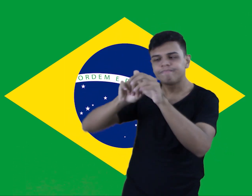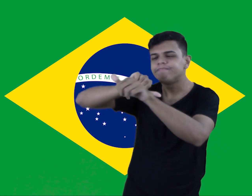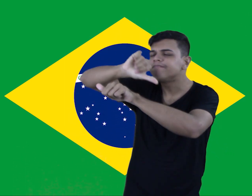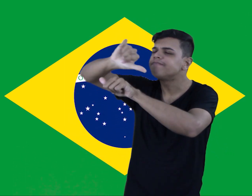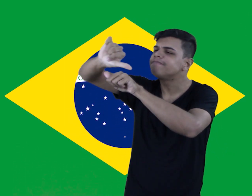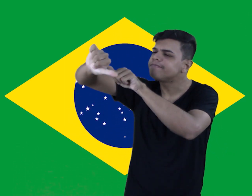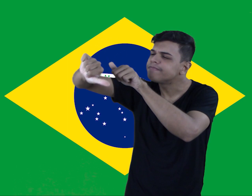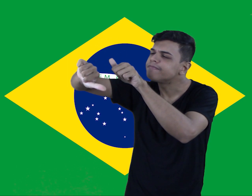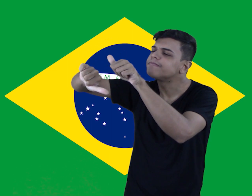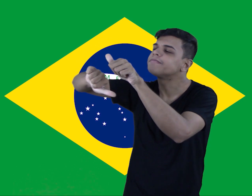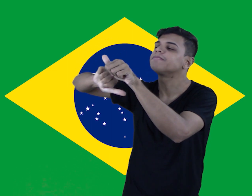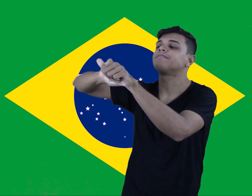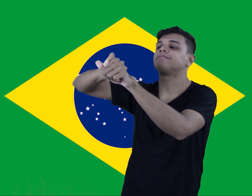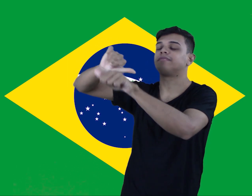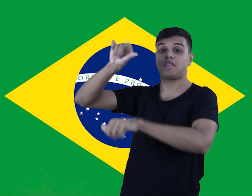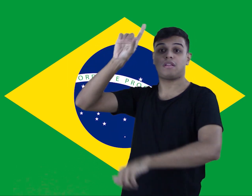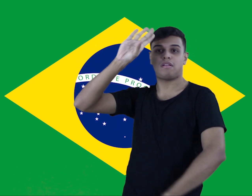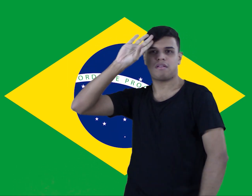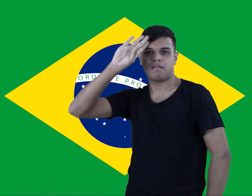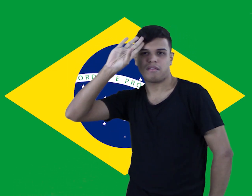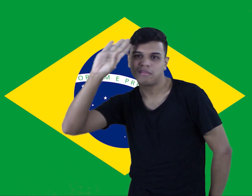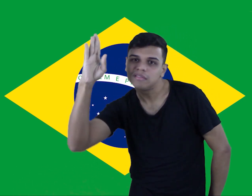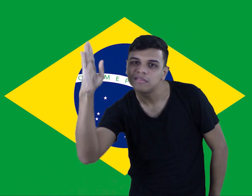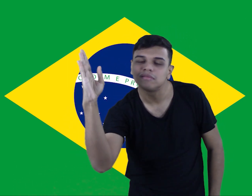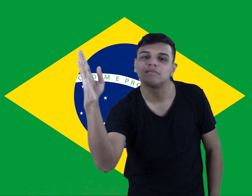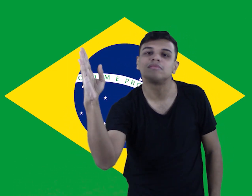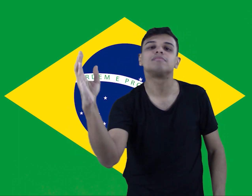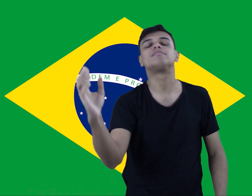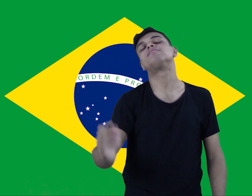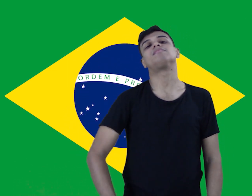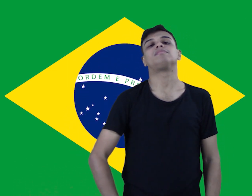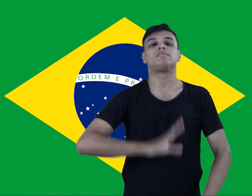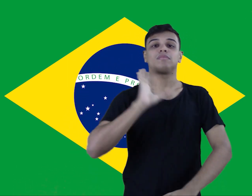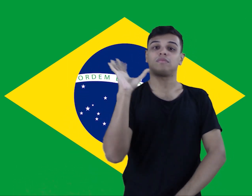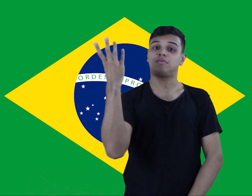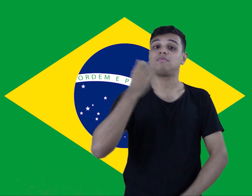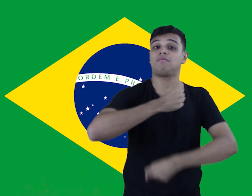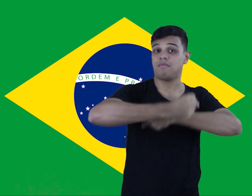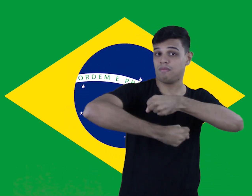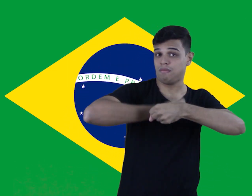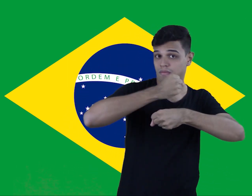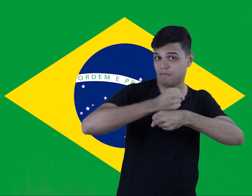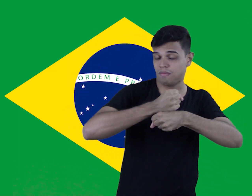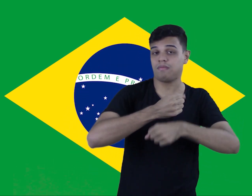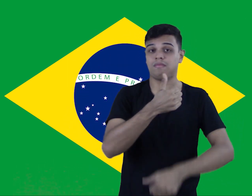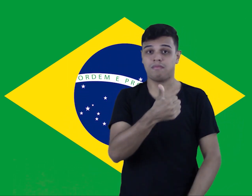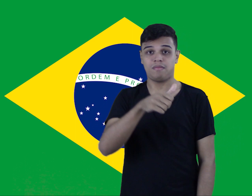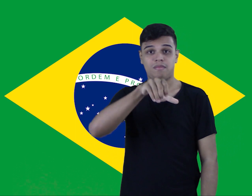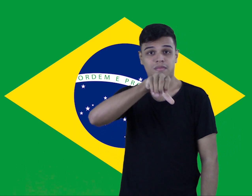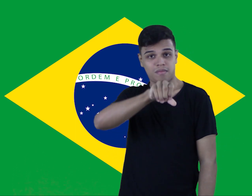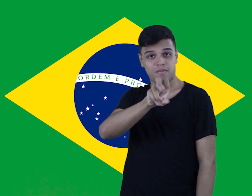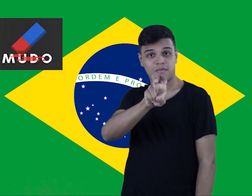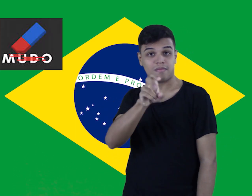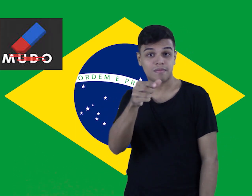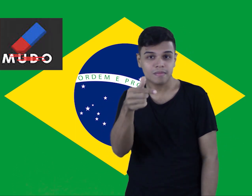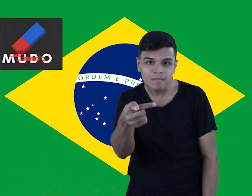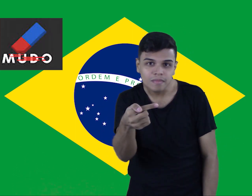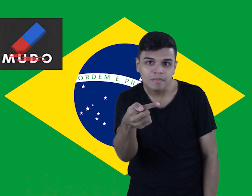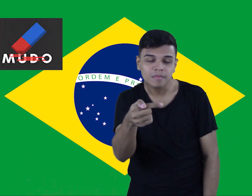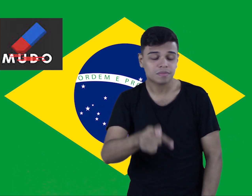outras denominações, sendo que a mudança mais significativa aconteceu no ano de 1957, que